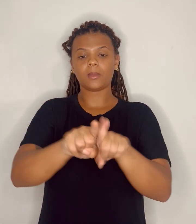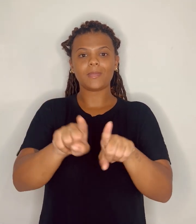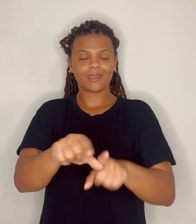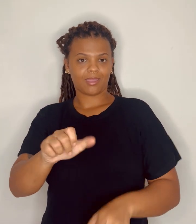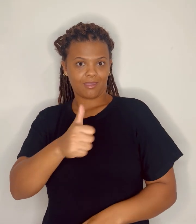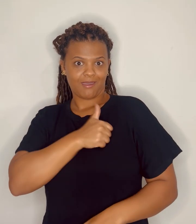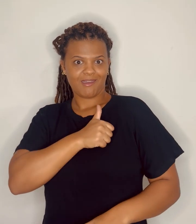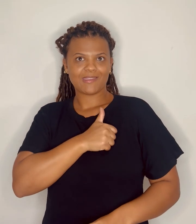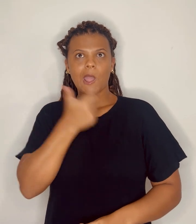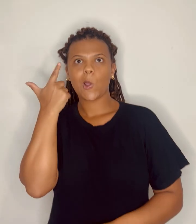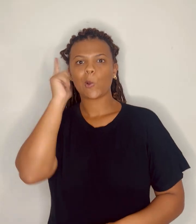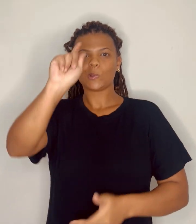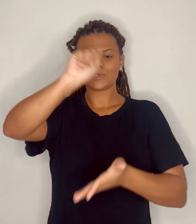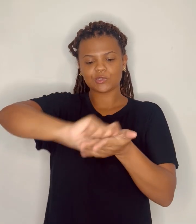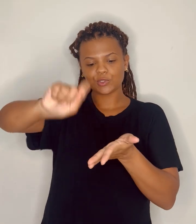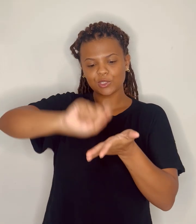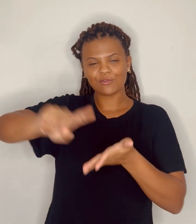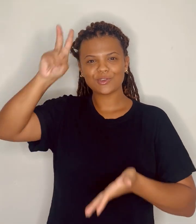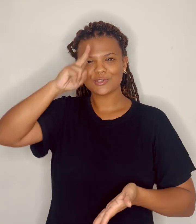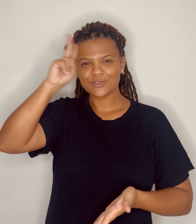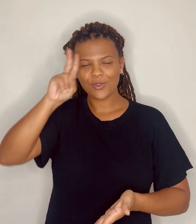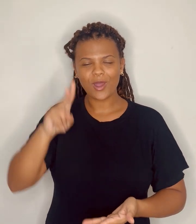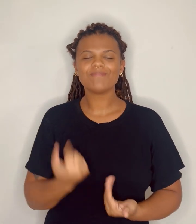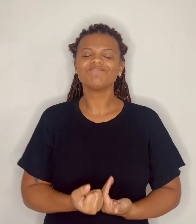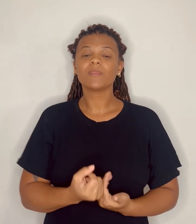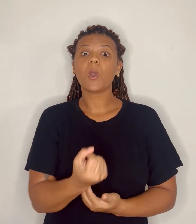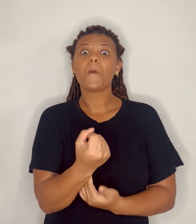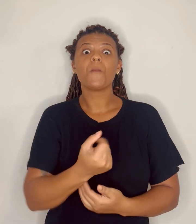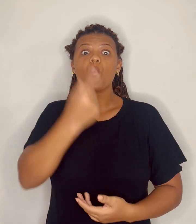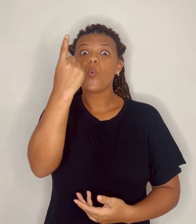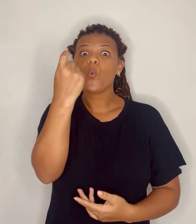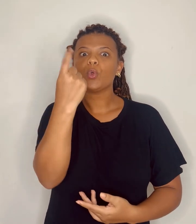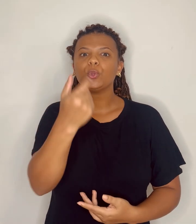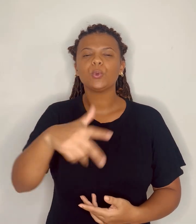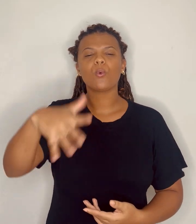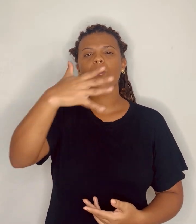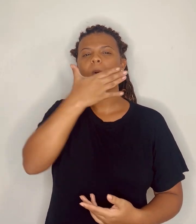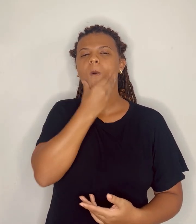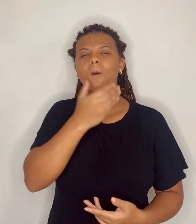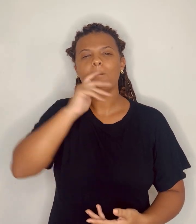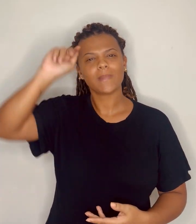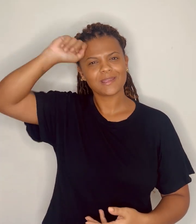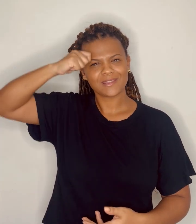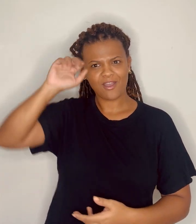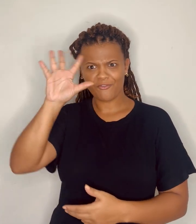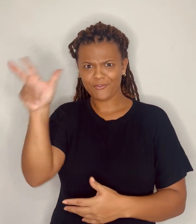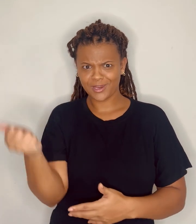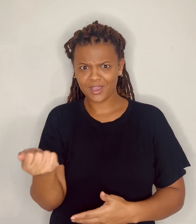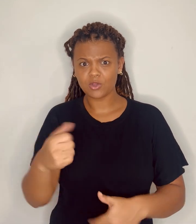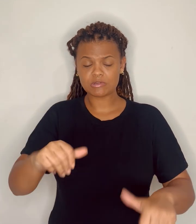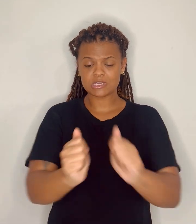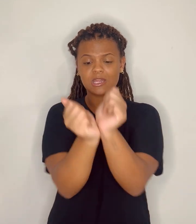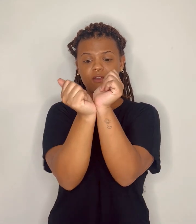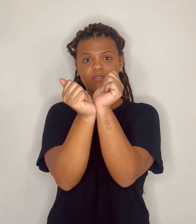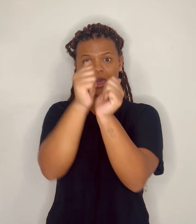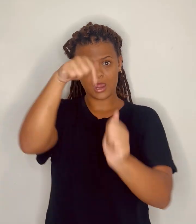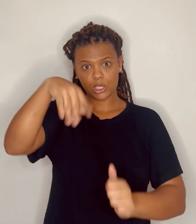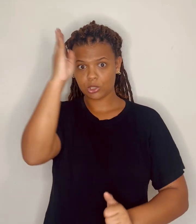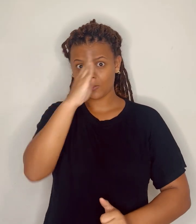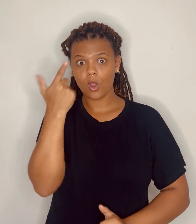sua autobiografia, o único relato de um africano escravizado no Brasil, que produziu uma autobiografia.